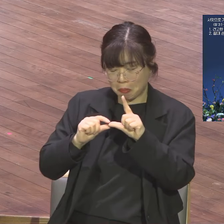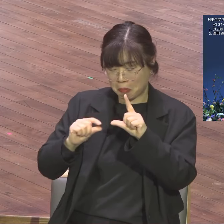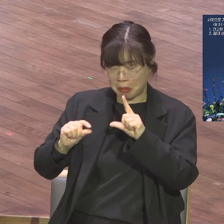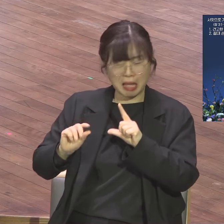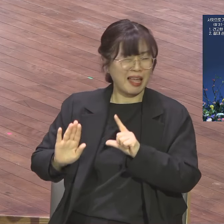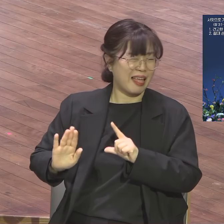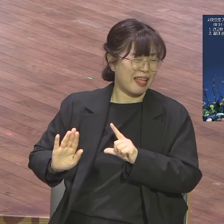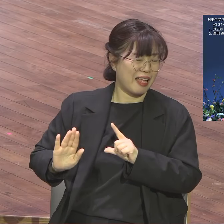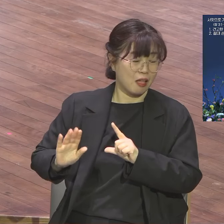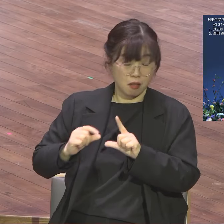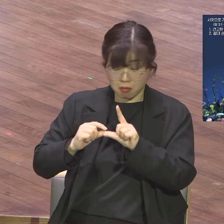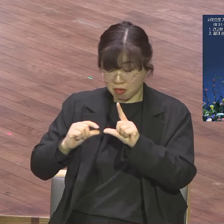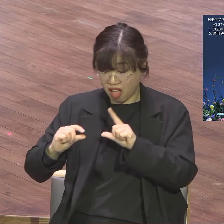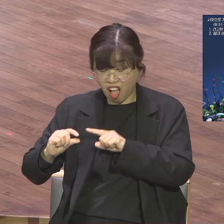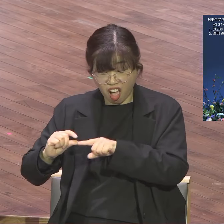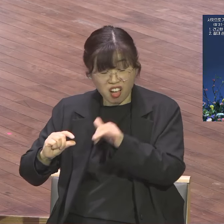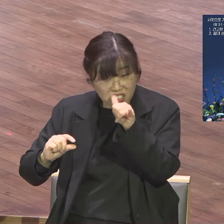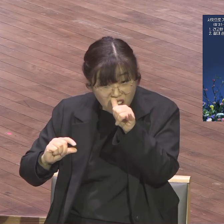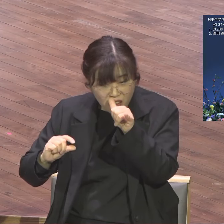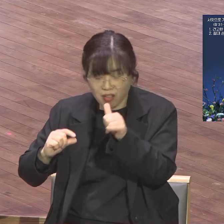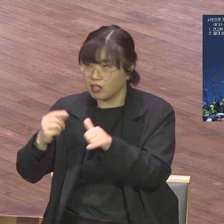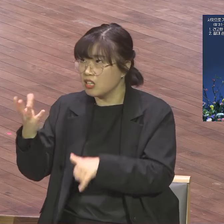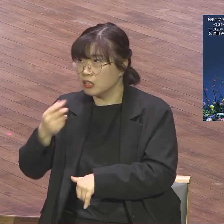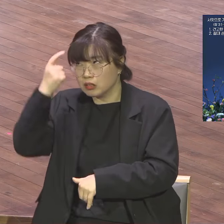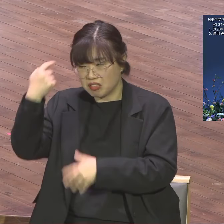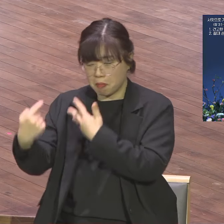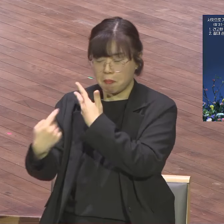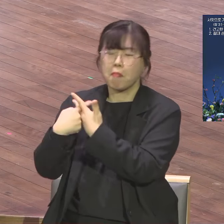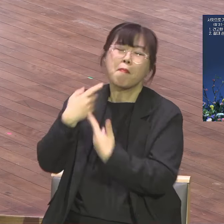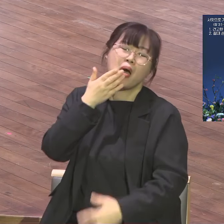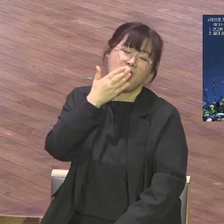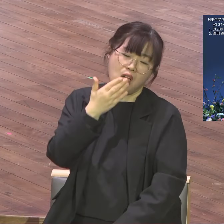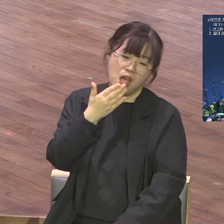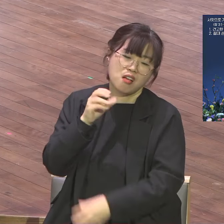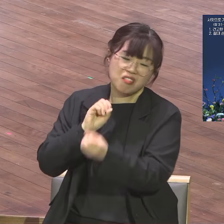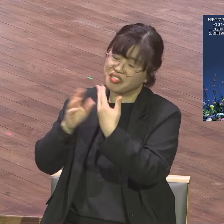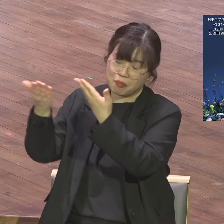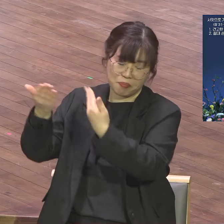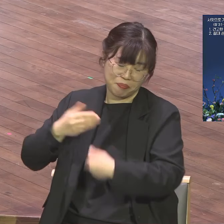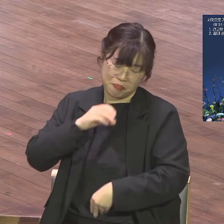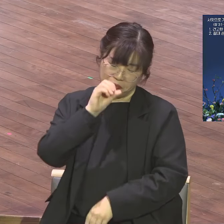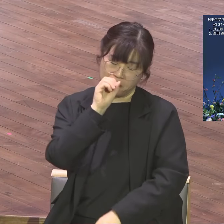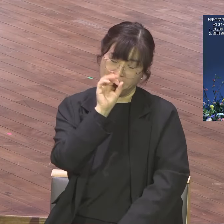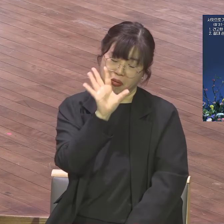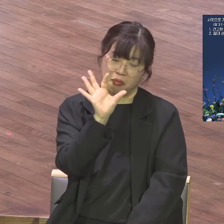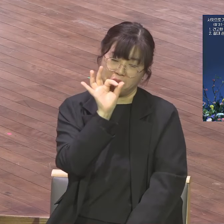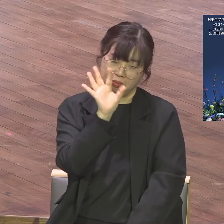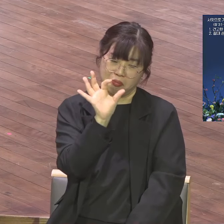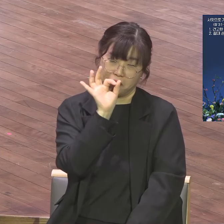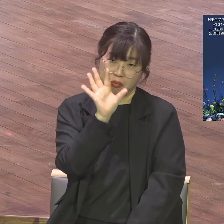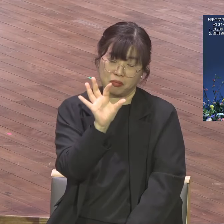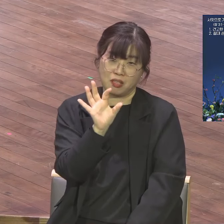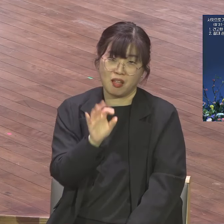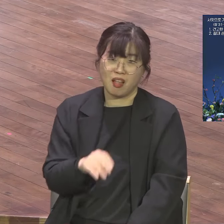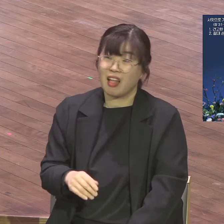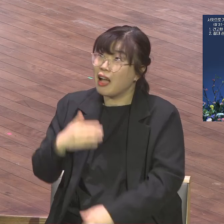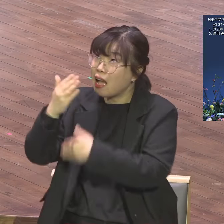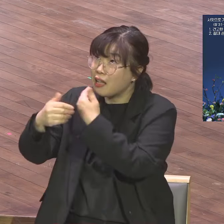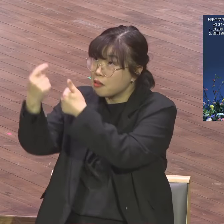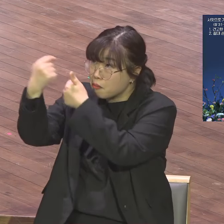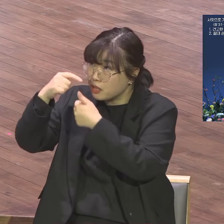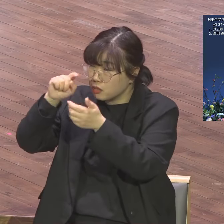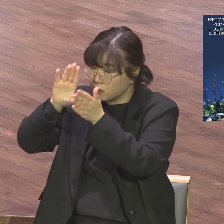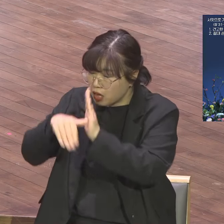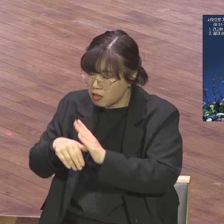모자리는 갖고 비웃고 그 정도 됩니다. 절대 순종하다고.